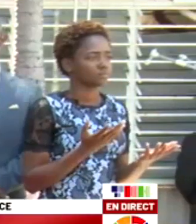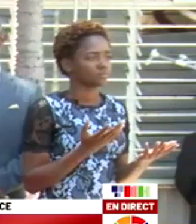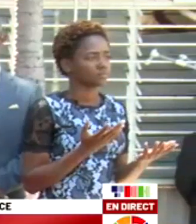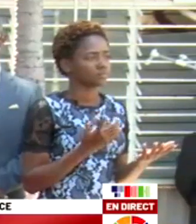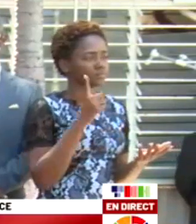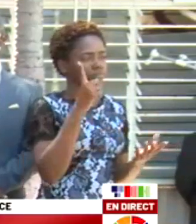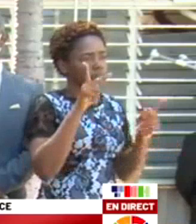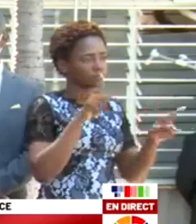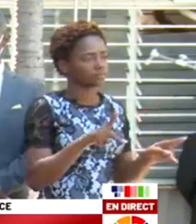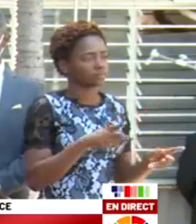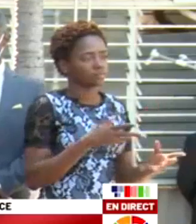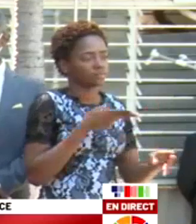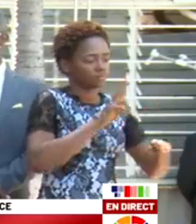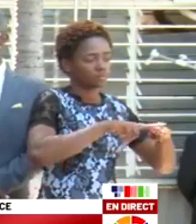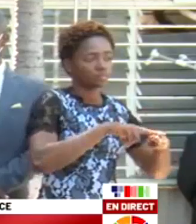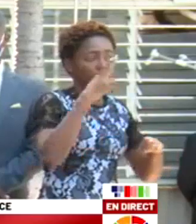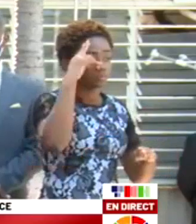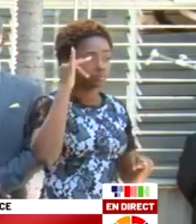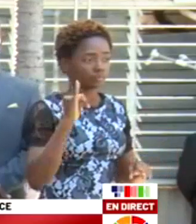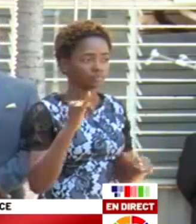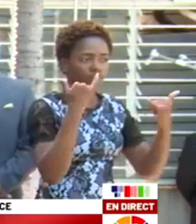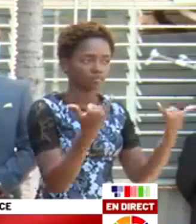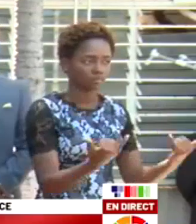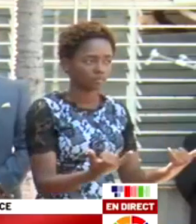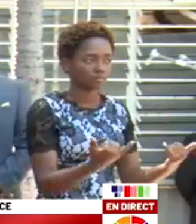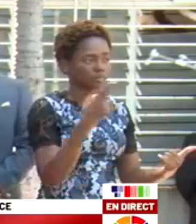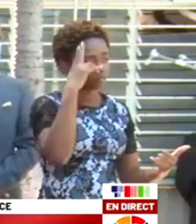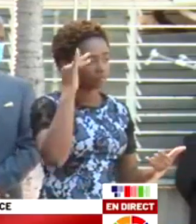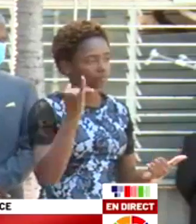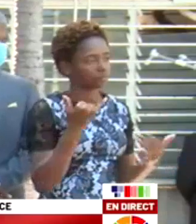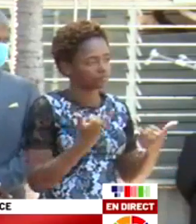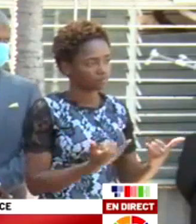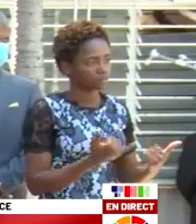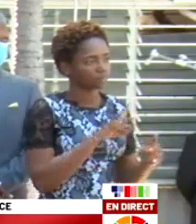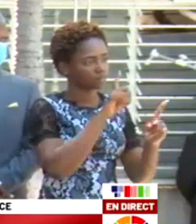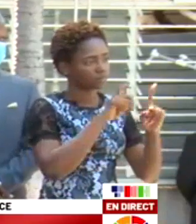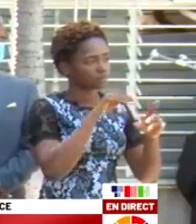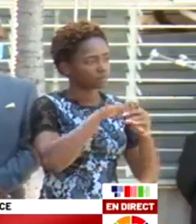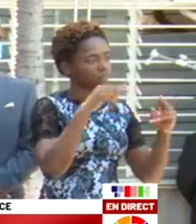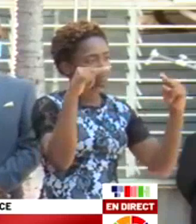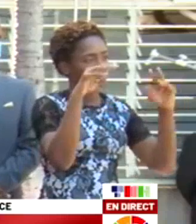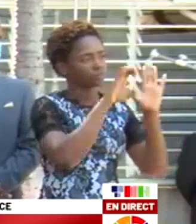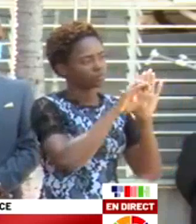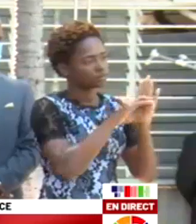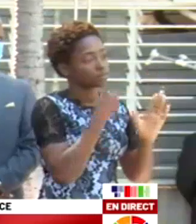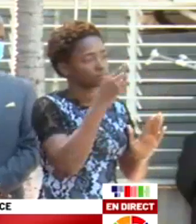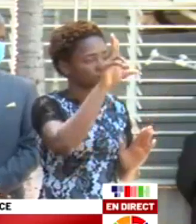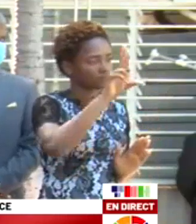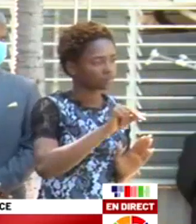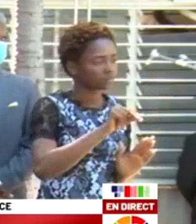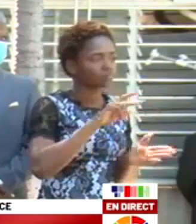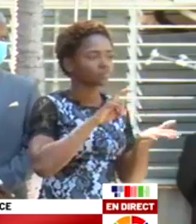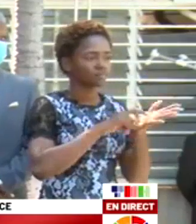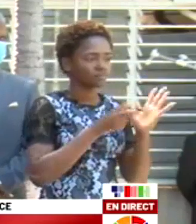c'est un citoyen normal ou c'est haïtien. Ça veut dire, je dis, hein, le que nous-mêmes, au niveau de l'État, nous disons non, ça veut